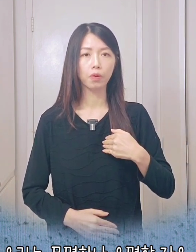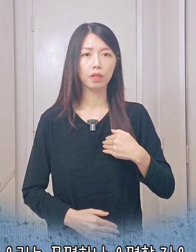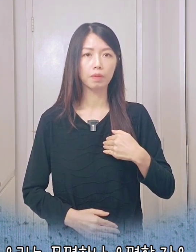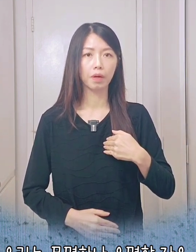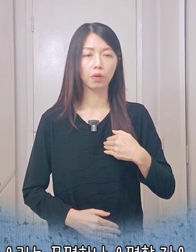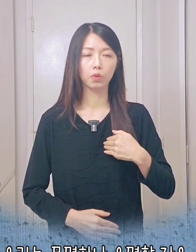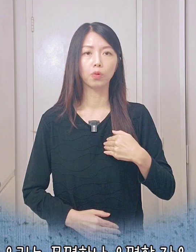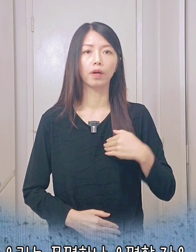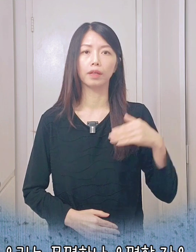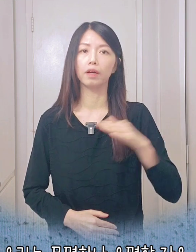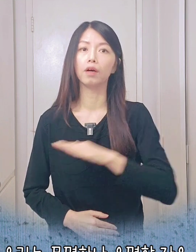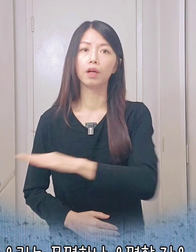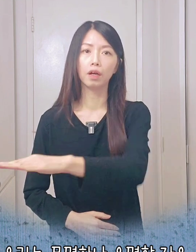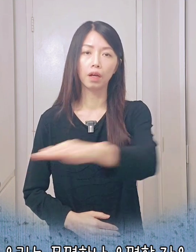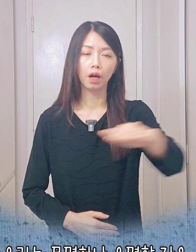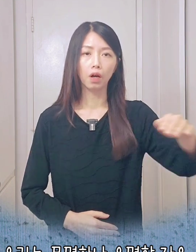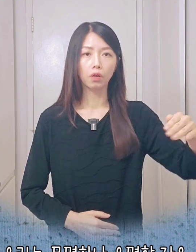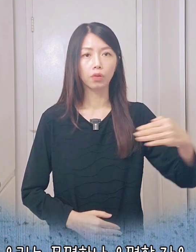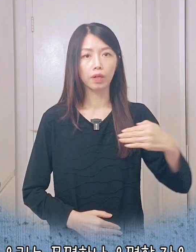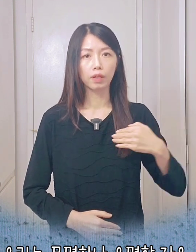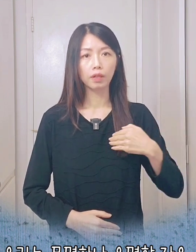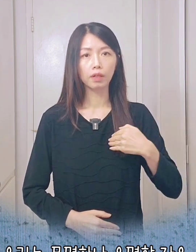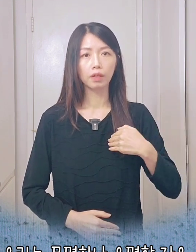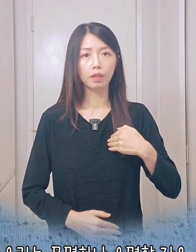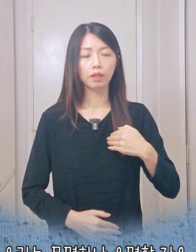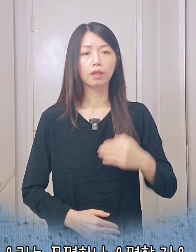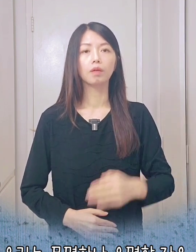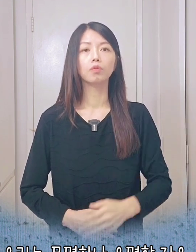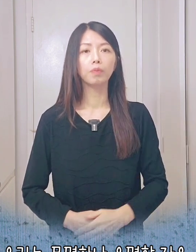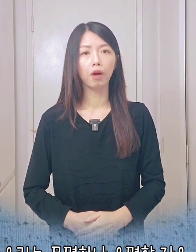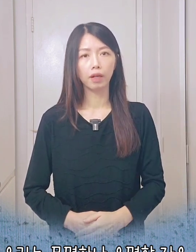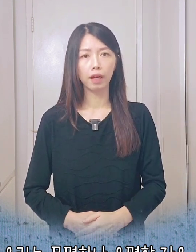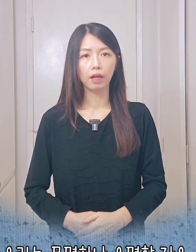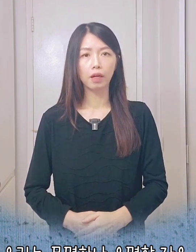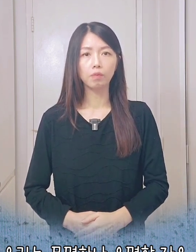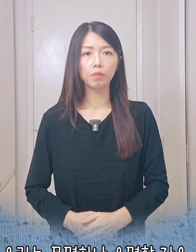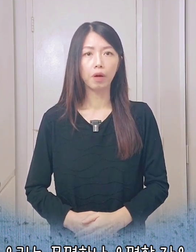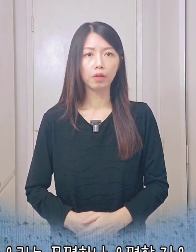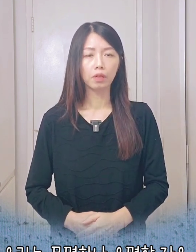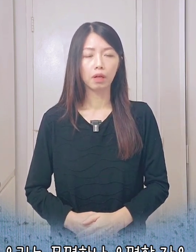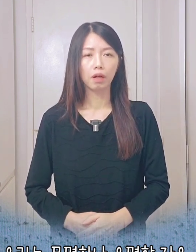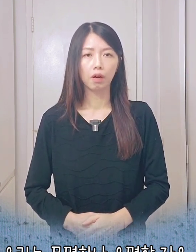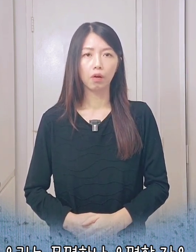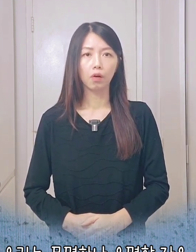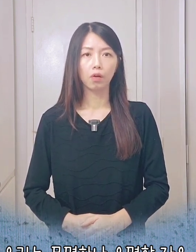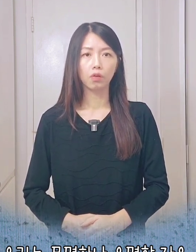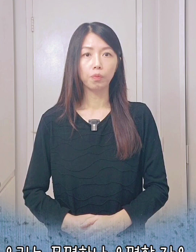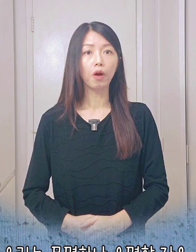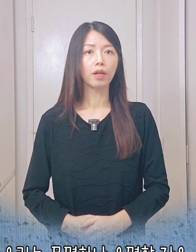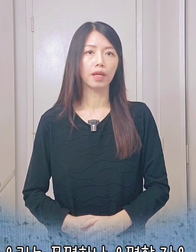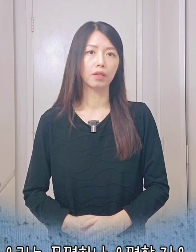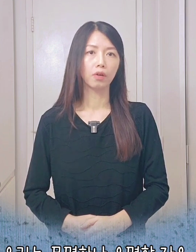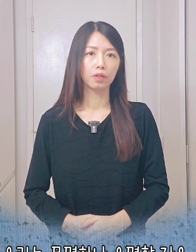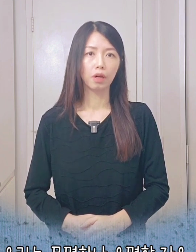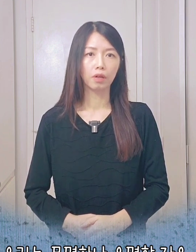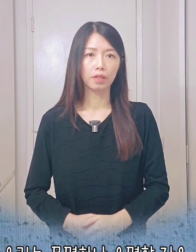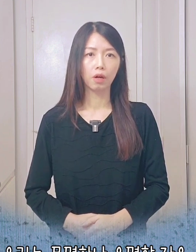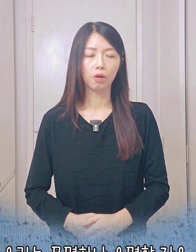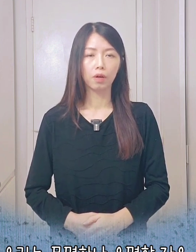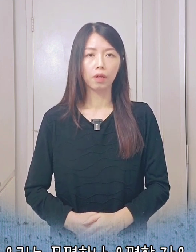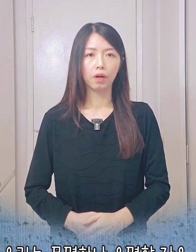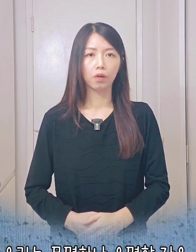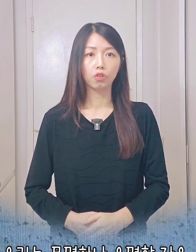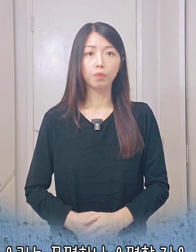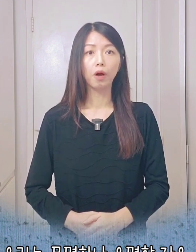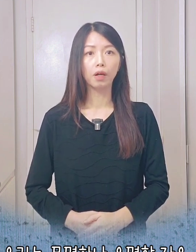하시면서 표현하시면 더 좋을 것 같아요. 우리는 무명하나. 무명은 유명하지 않은 거죠.